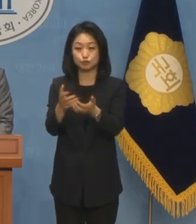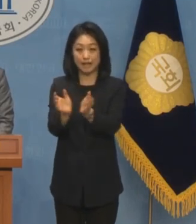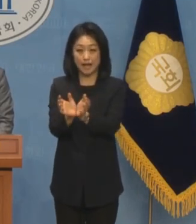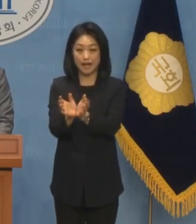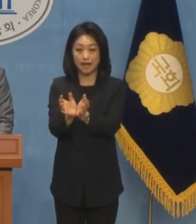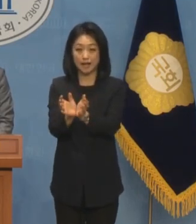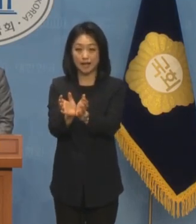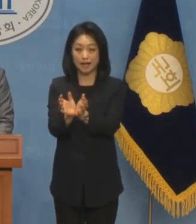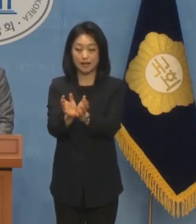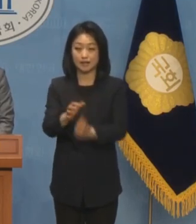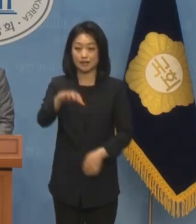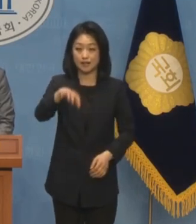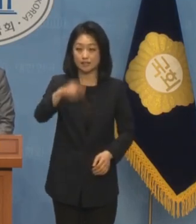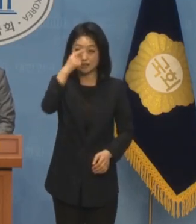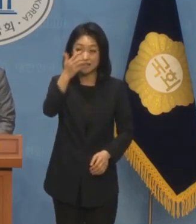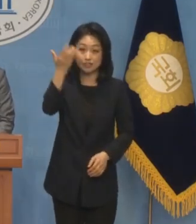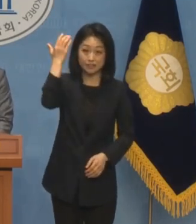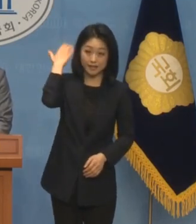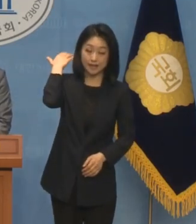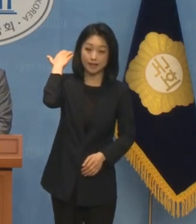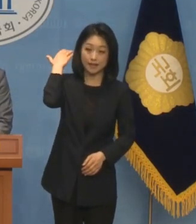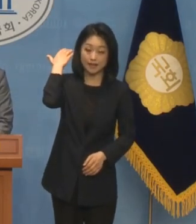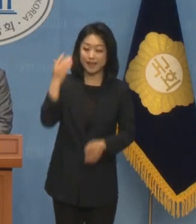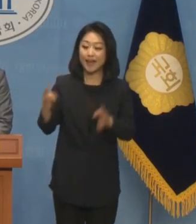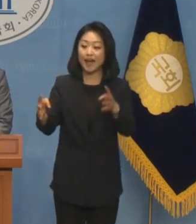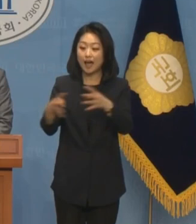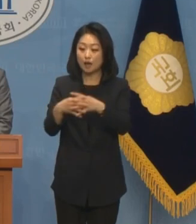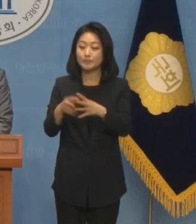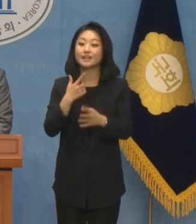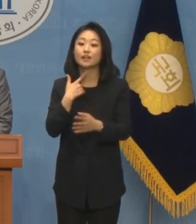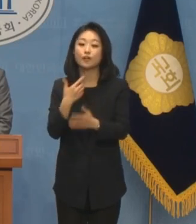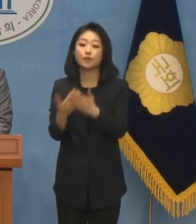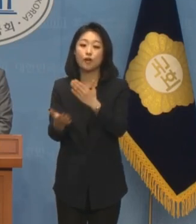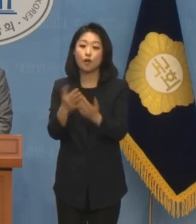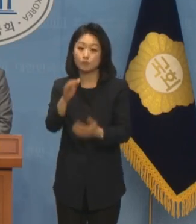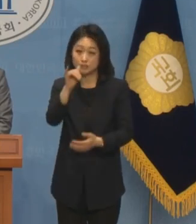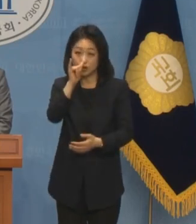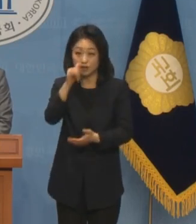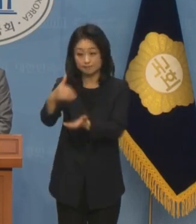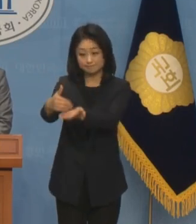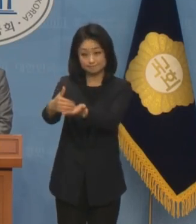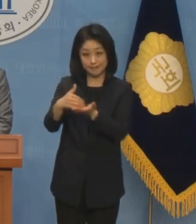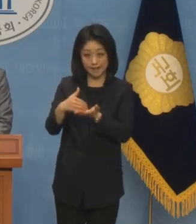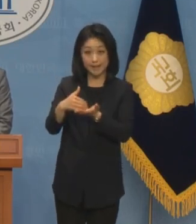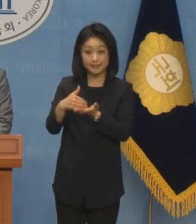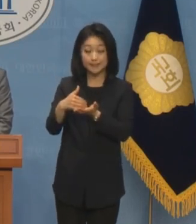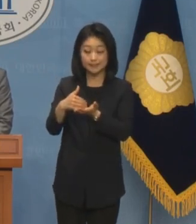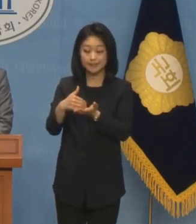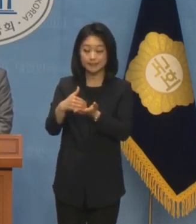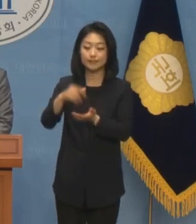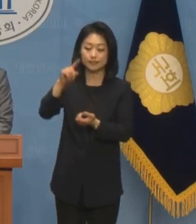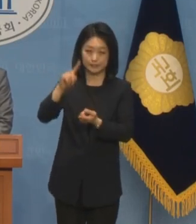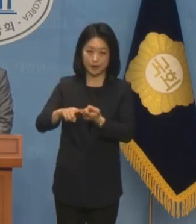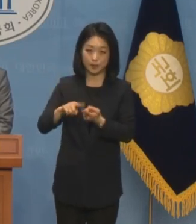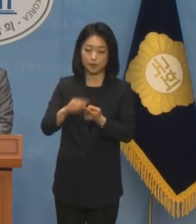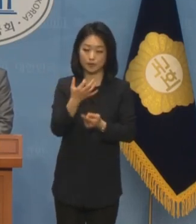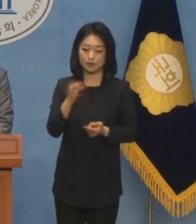민주당의에 과거의 의장 주제로 합의했을 때 민주당의 주장이 반영된